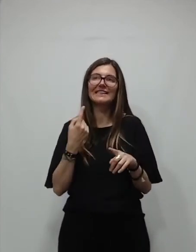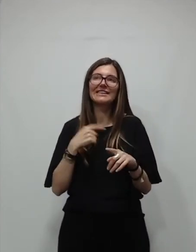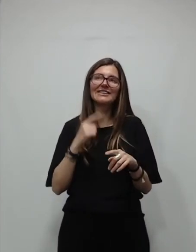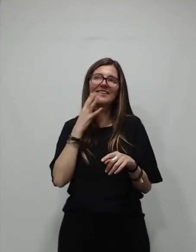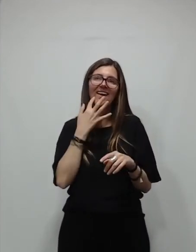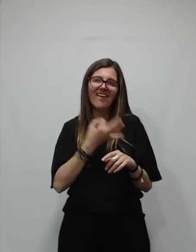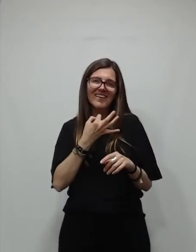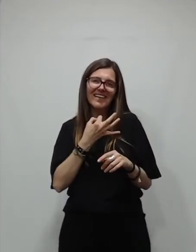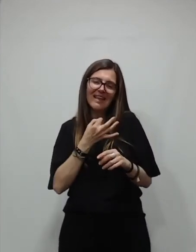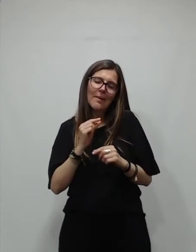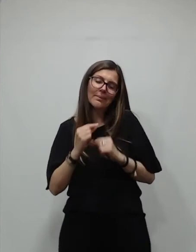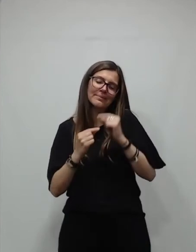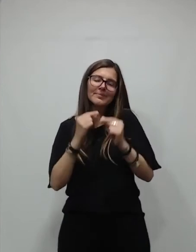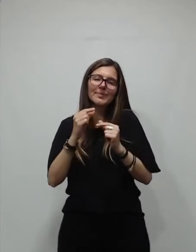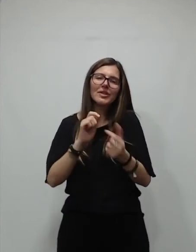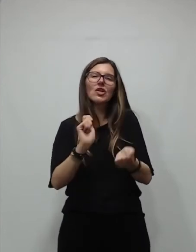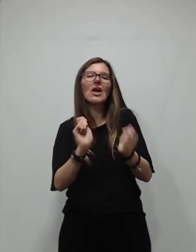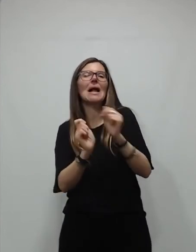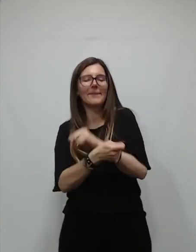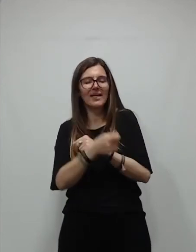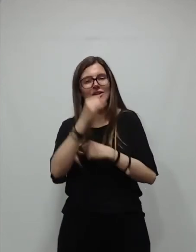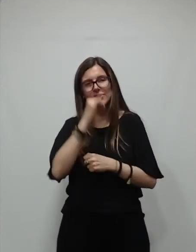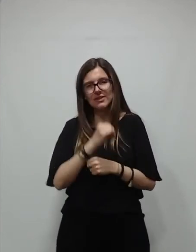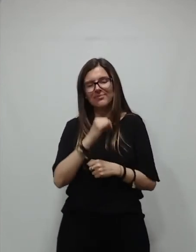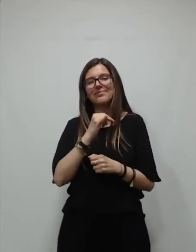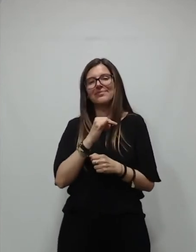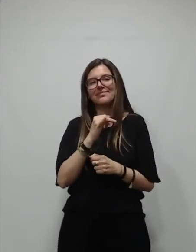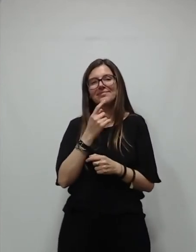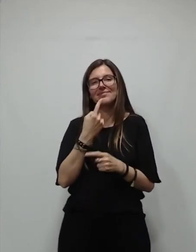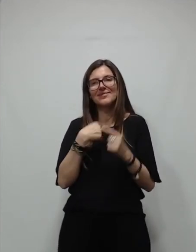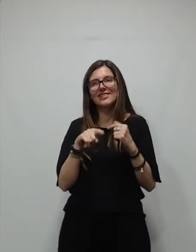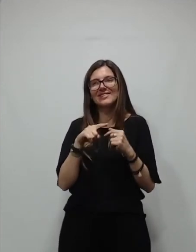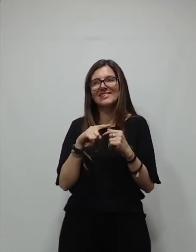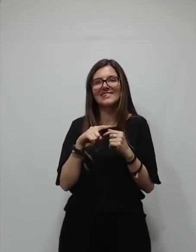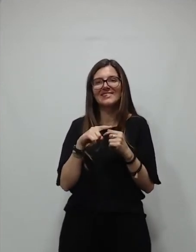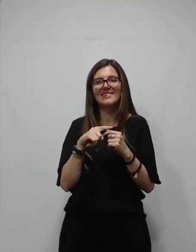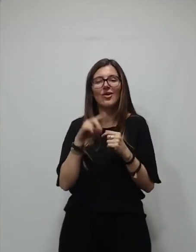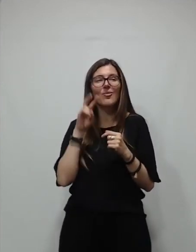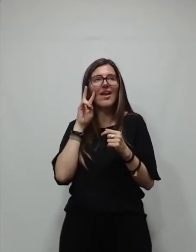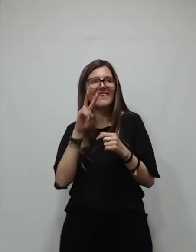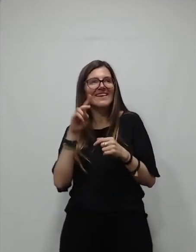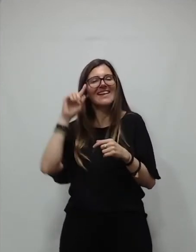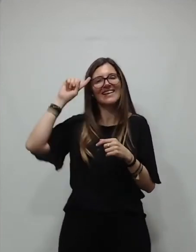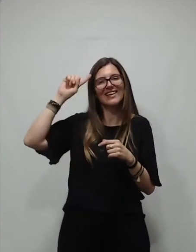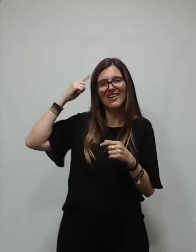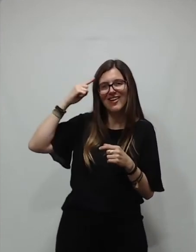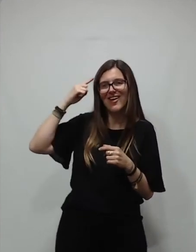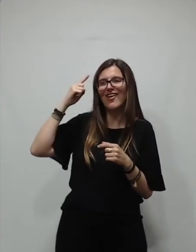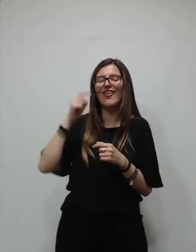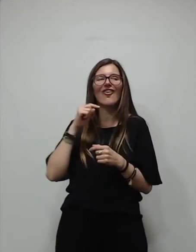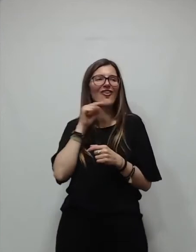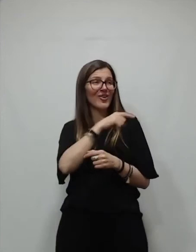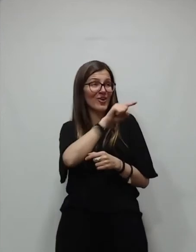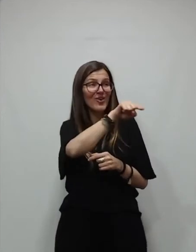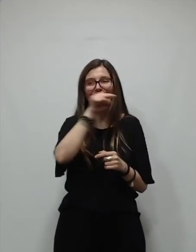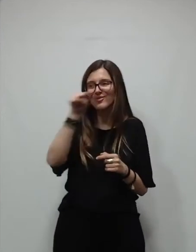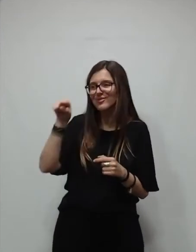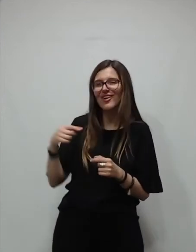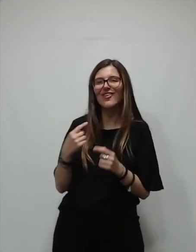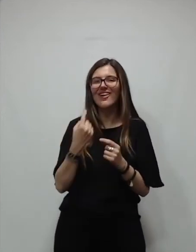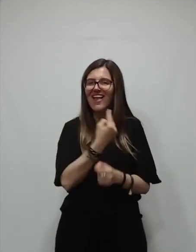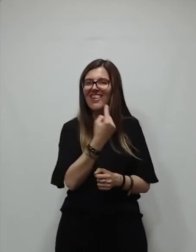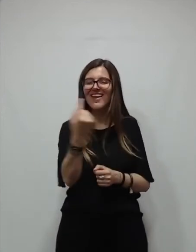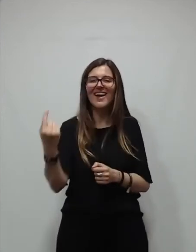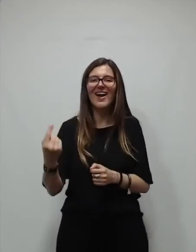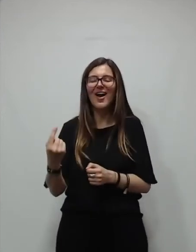cambiando este paradigma y esa visión, esa peligrosidad al loco. Por eso Radio Pilar de Voz, con vos, ustedes, con nosotros, le perdemos el